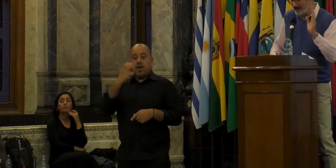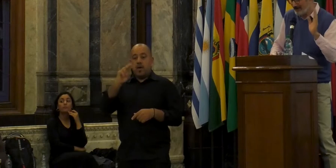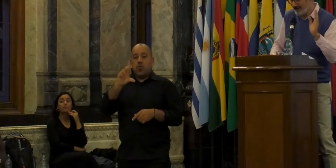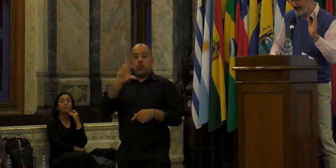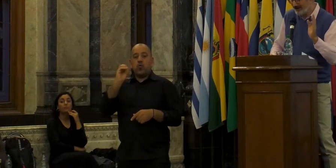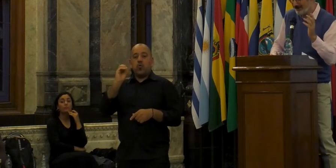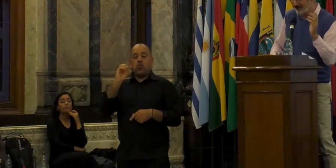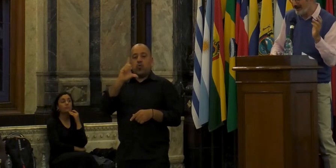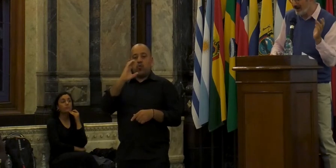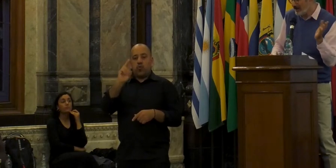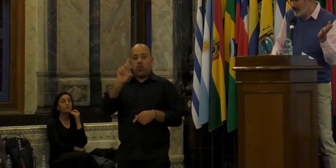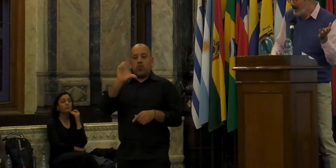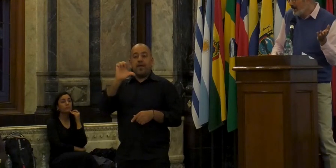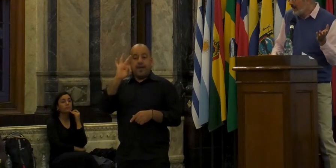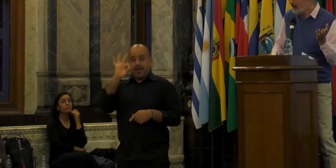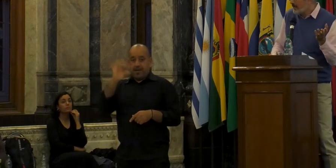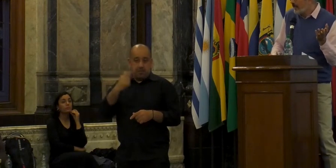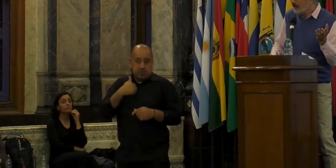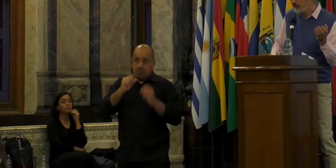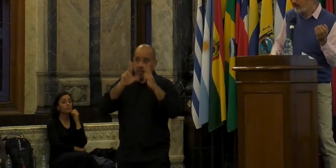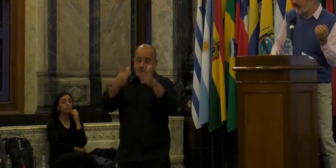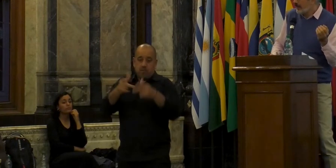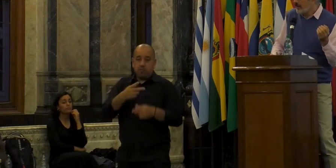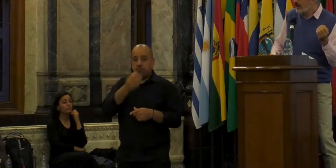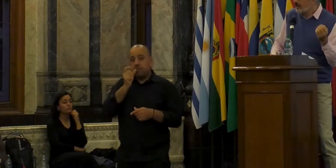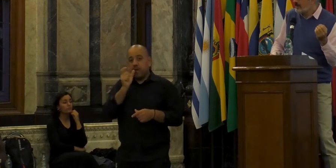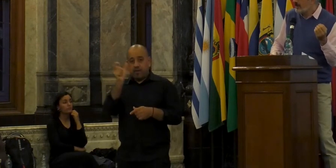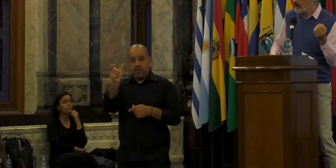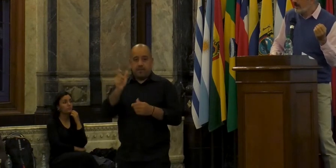cosa, no es terrible.